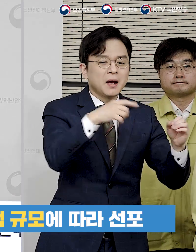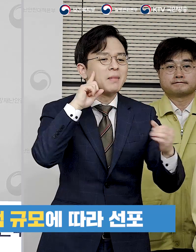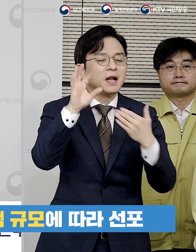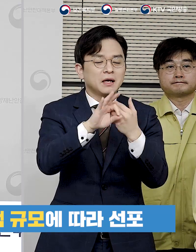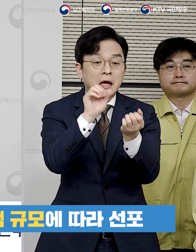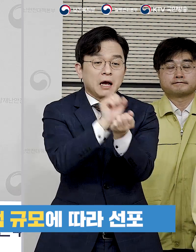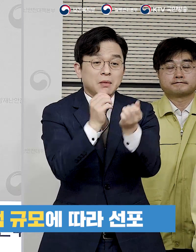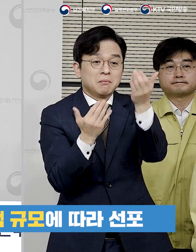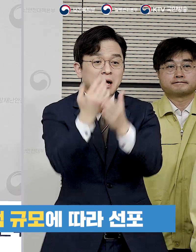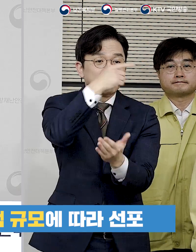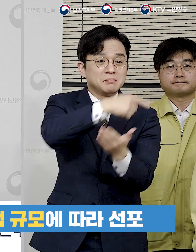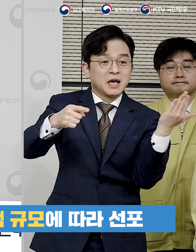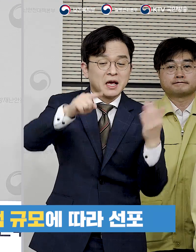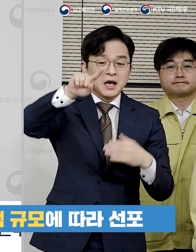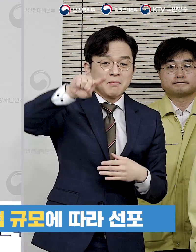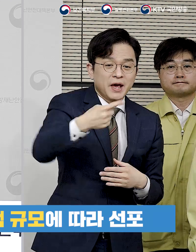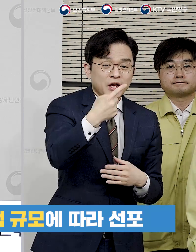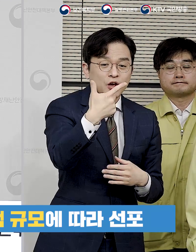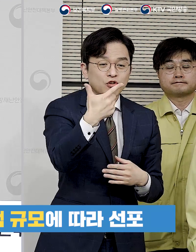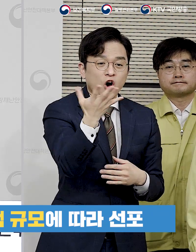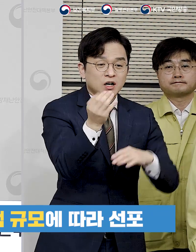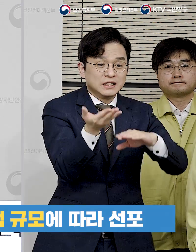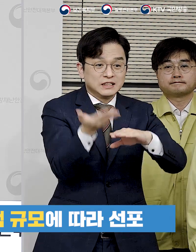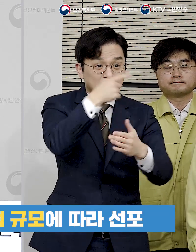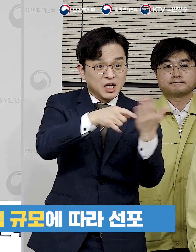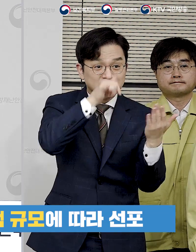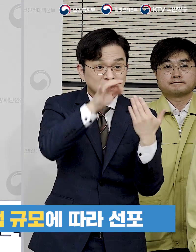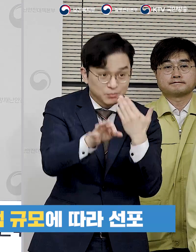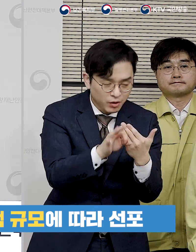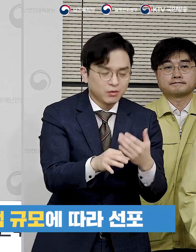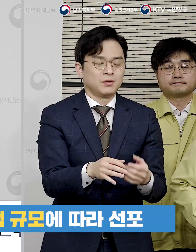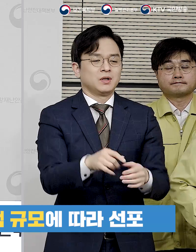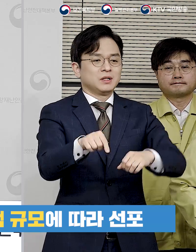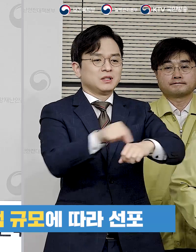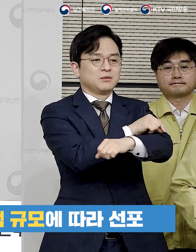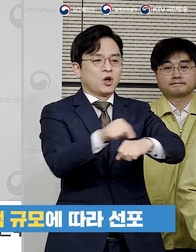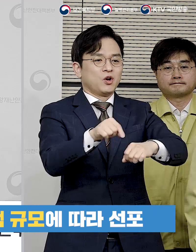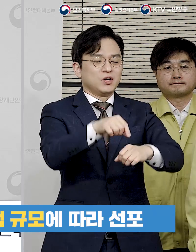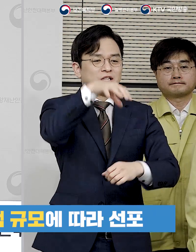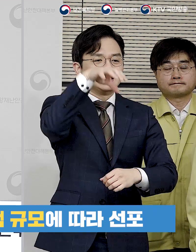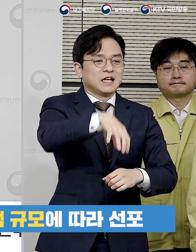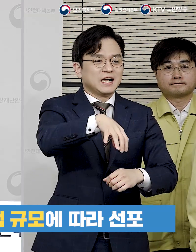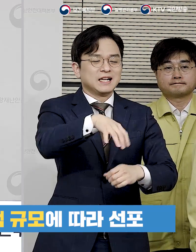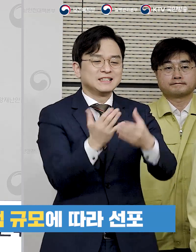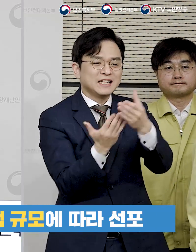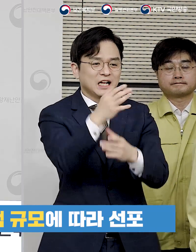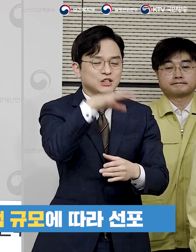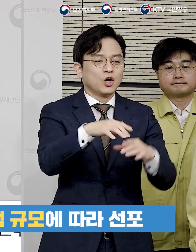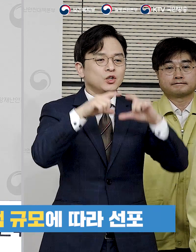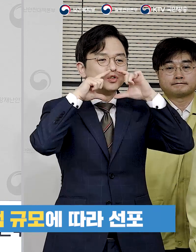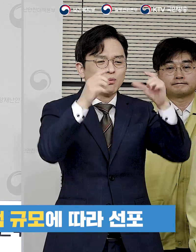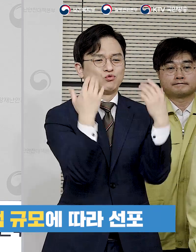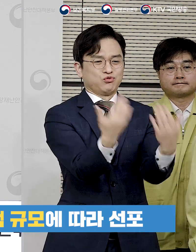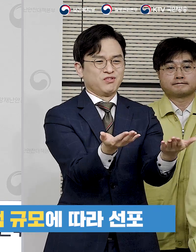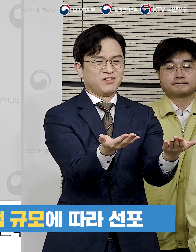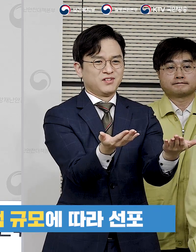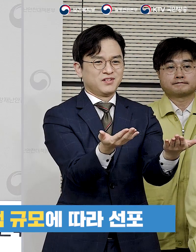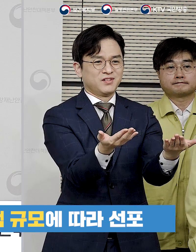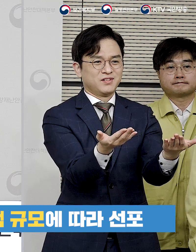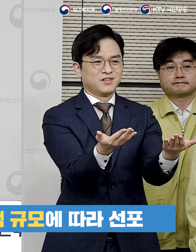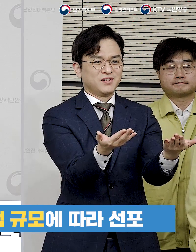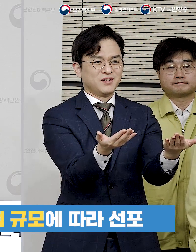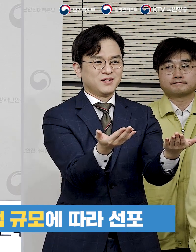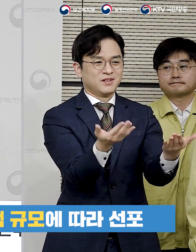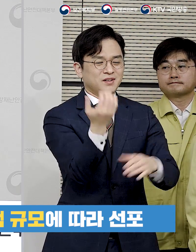지수가 0.6 이상이 된 지자체는 피해액이 이제 105억 원 이상이면은 이제 특별 재난 지역으로 선포가